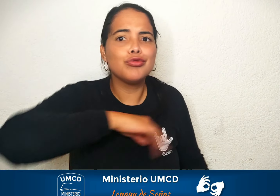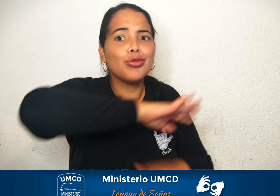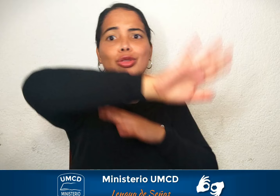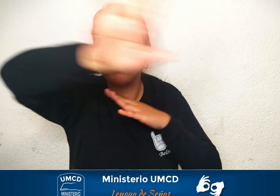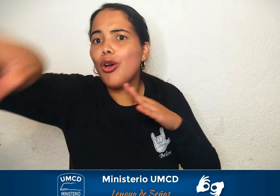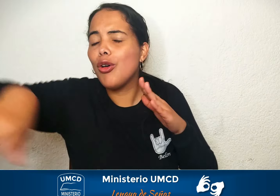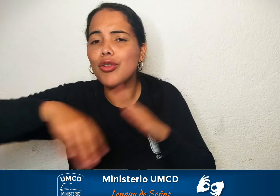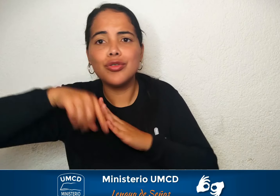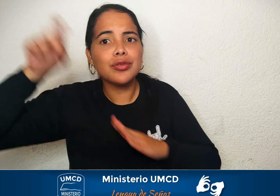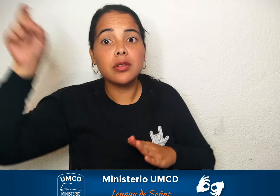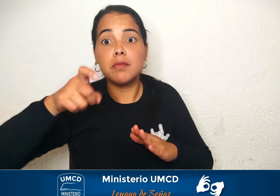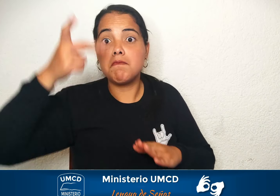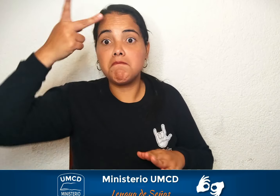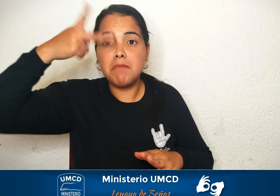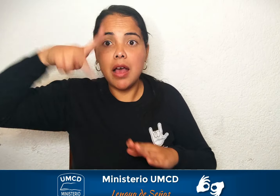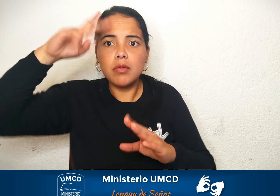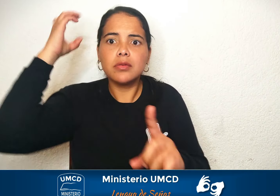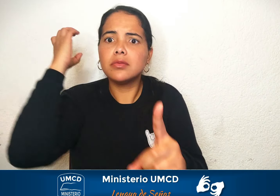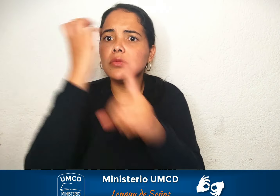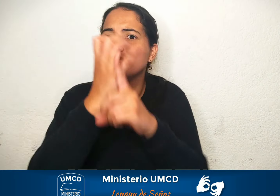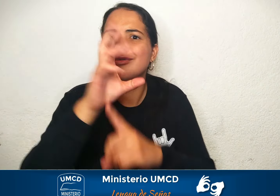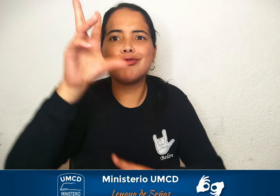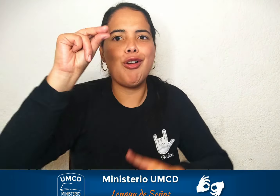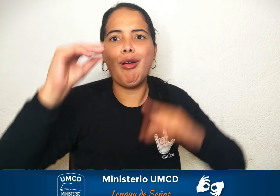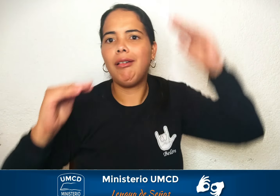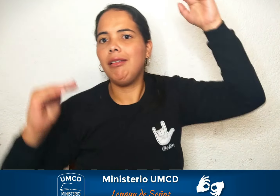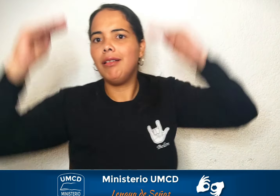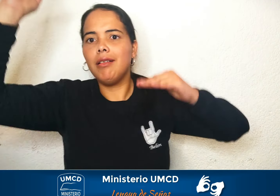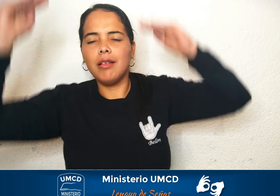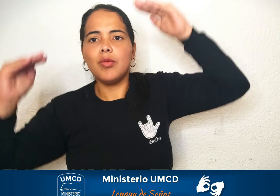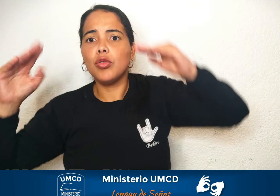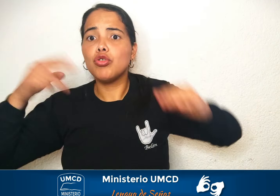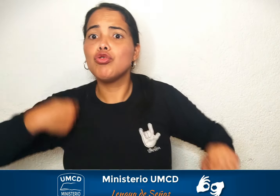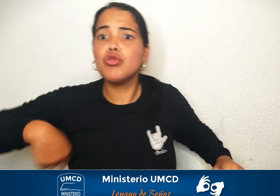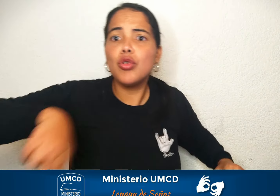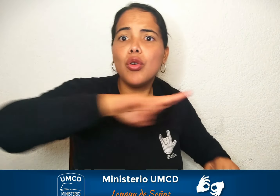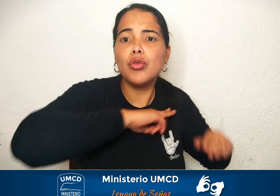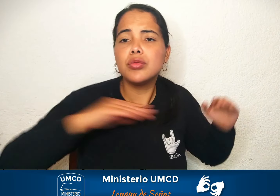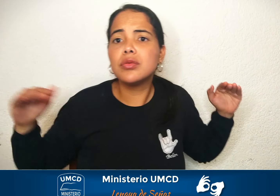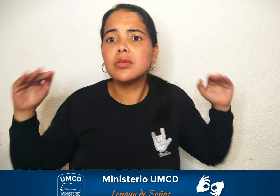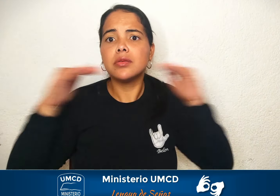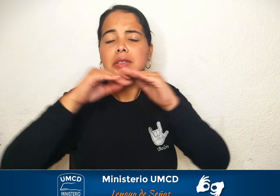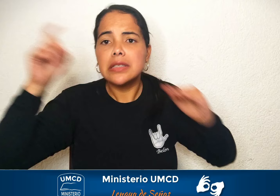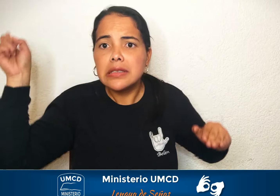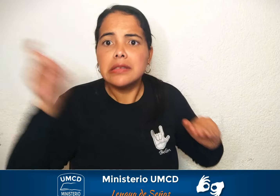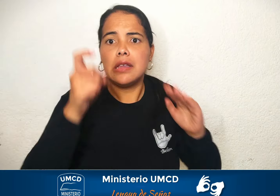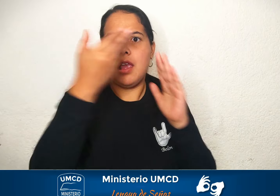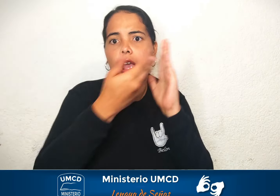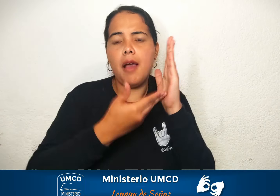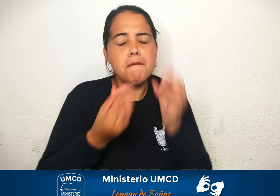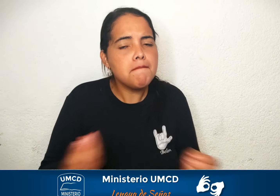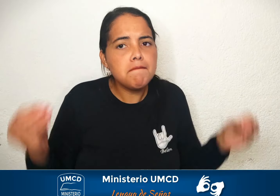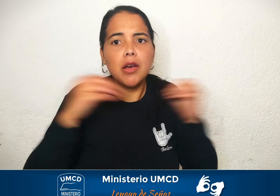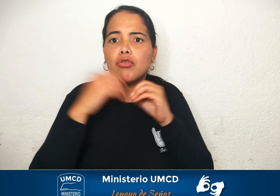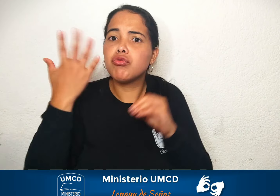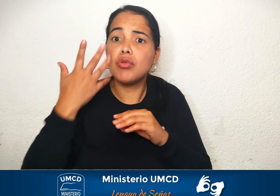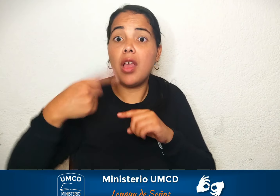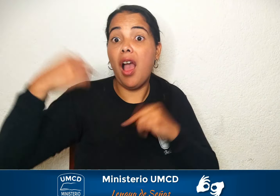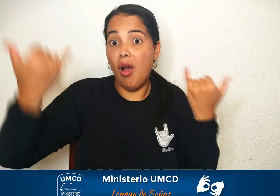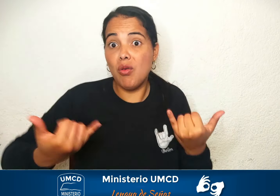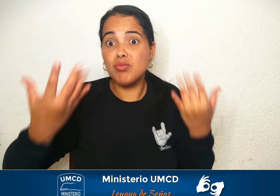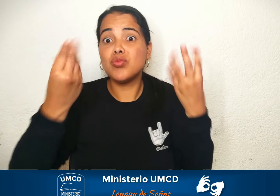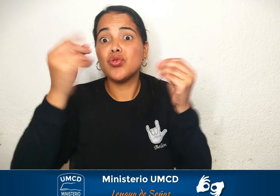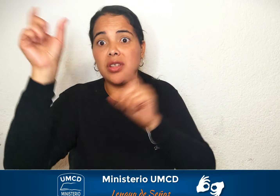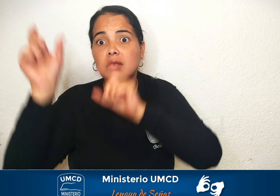problemas. Pablo exhorta a que no exista eso. Lamentablemente, hoy día hay